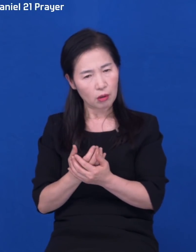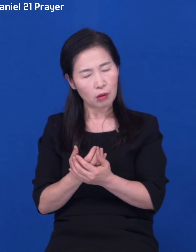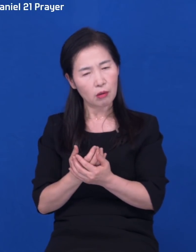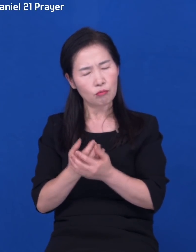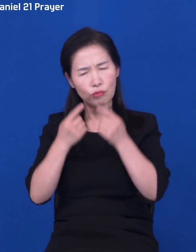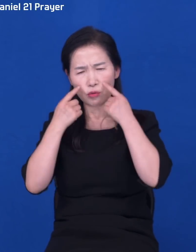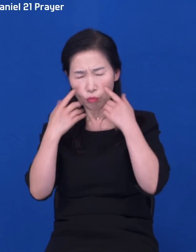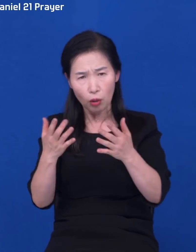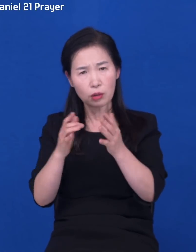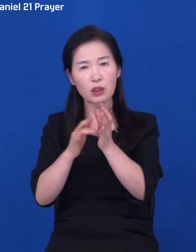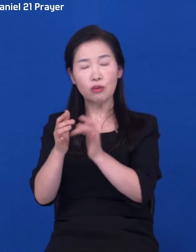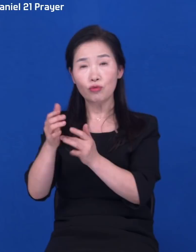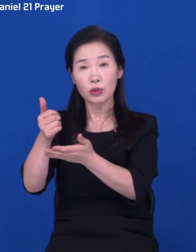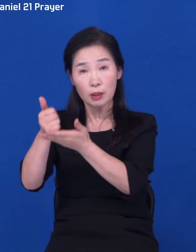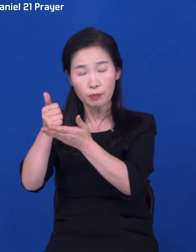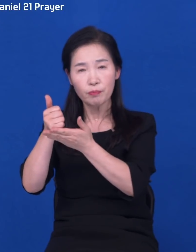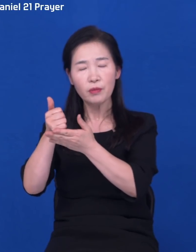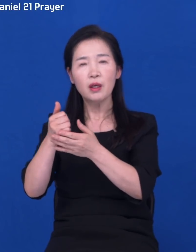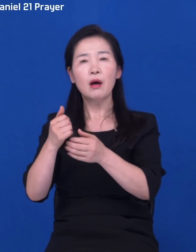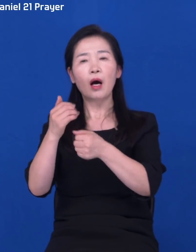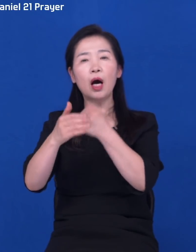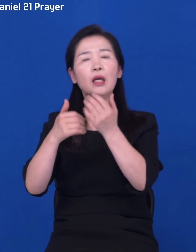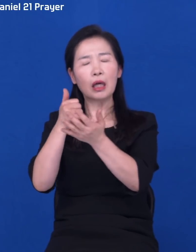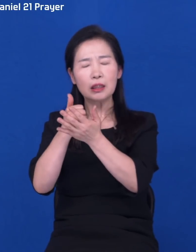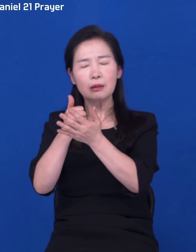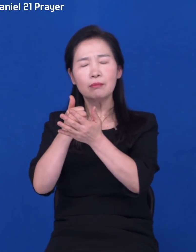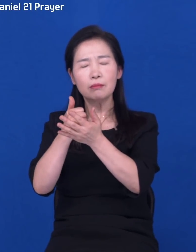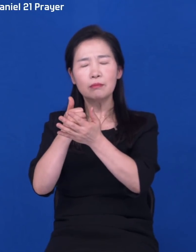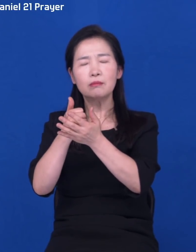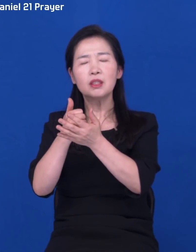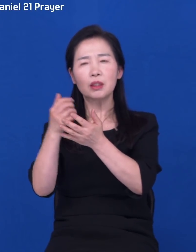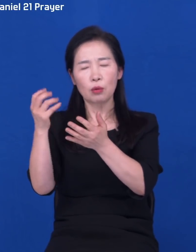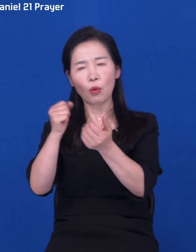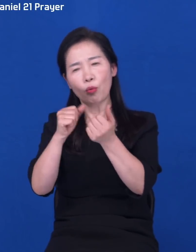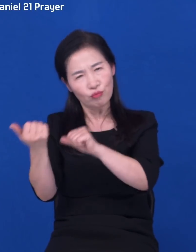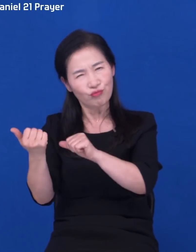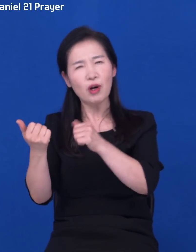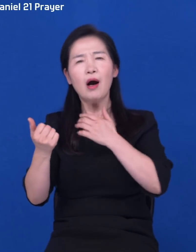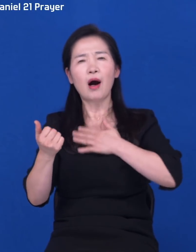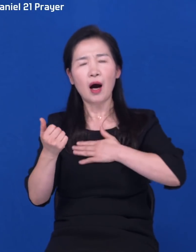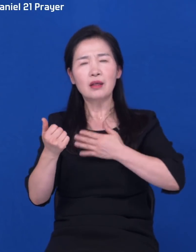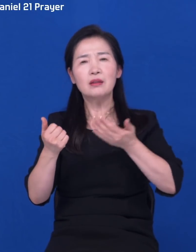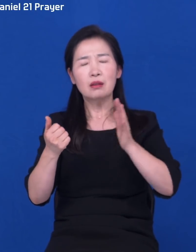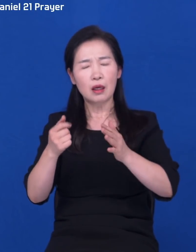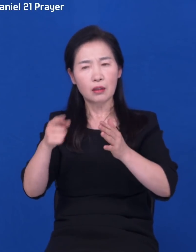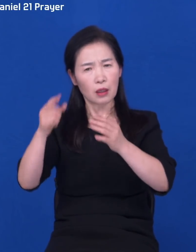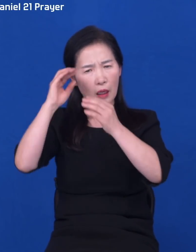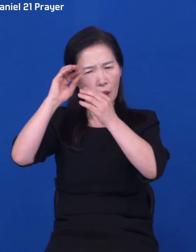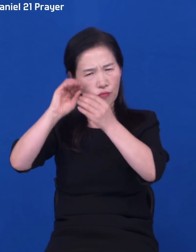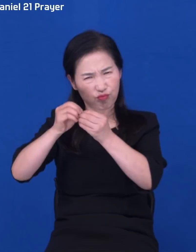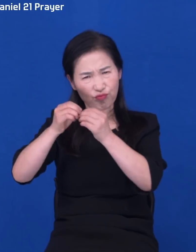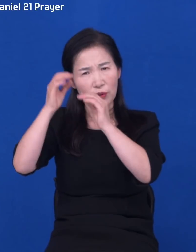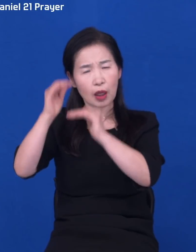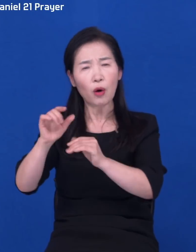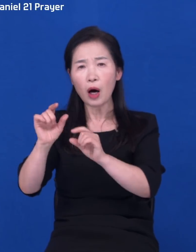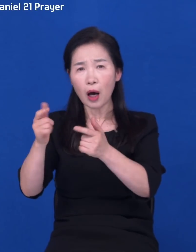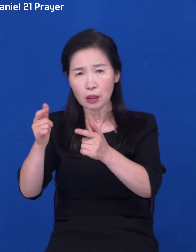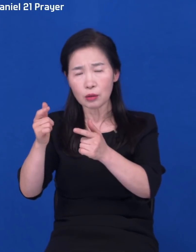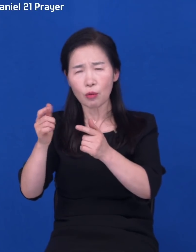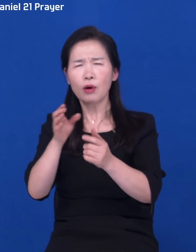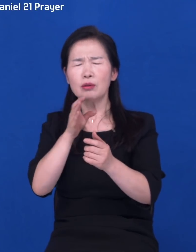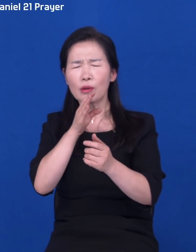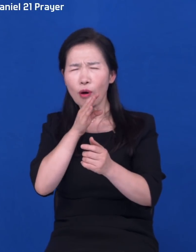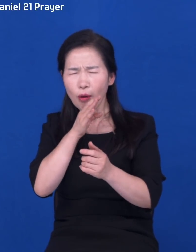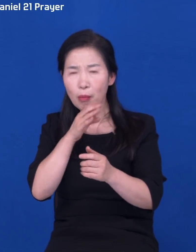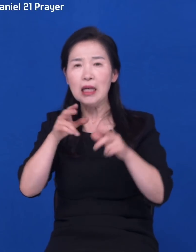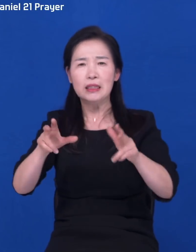사람은 하나님이라고 하고 죽은 건 알았는데 근데 이게 지어진 얘기가 아니라 정말 우리가 지금 살고 있는